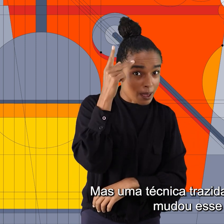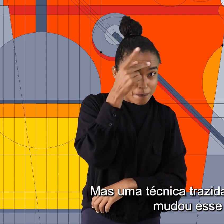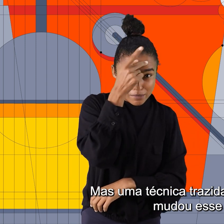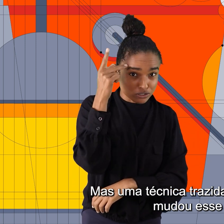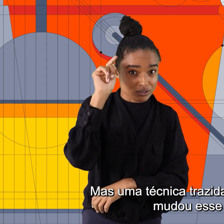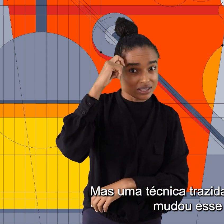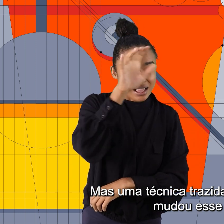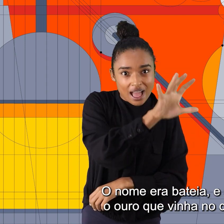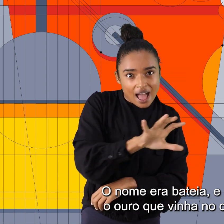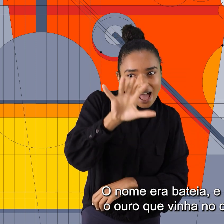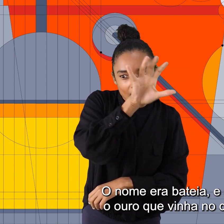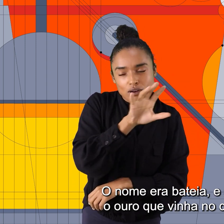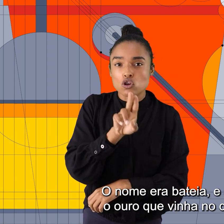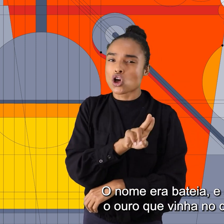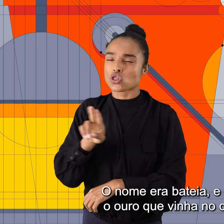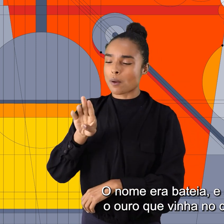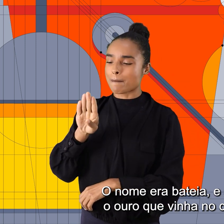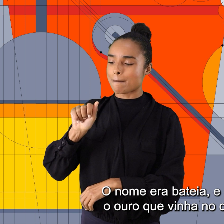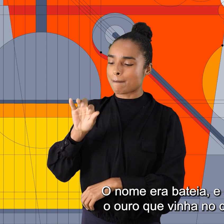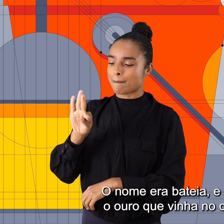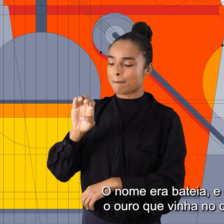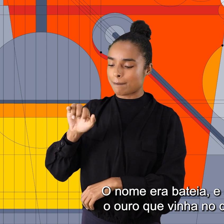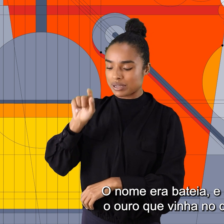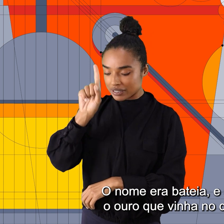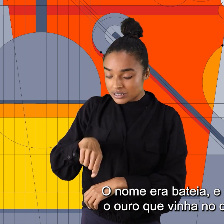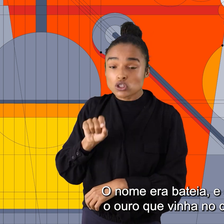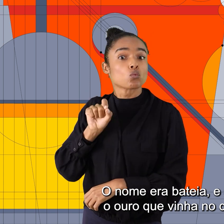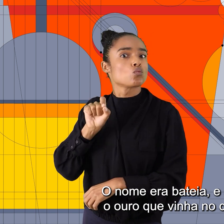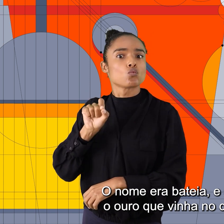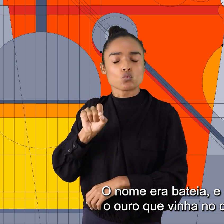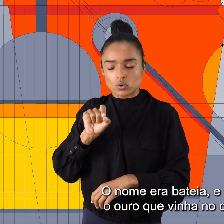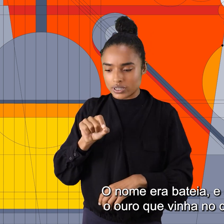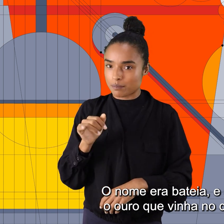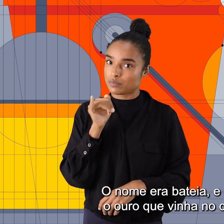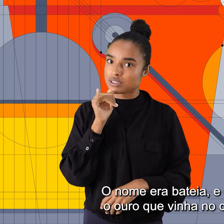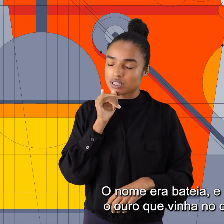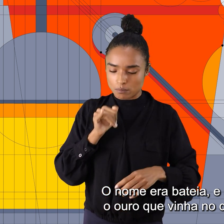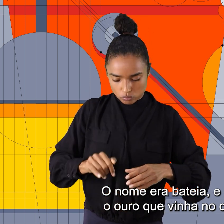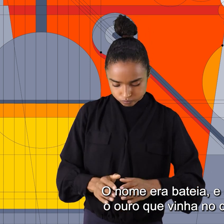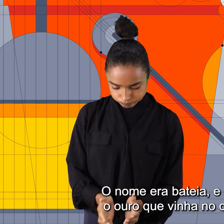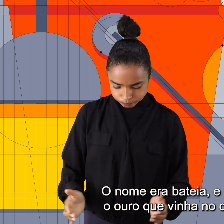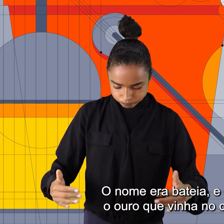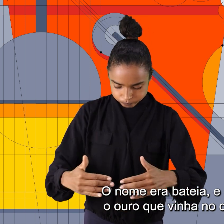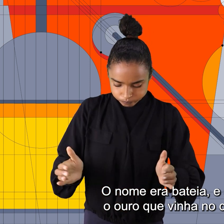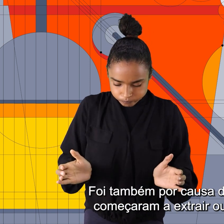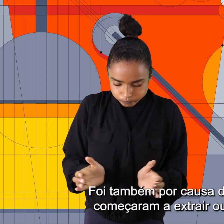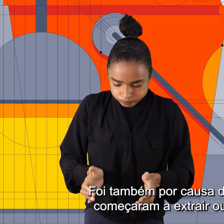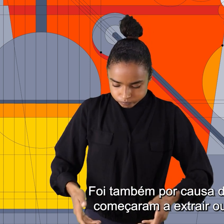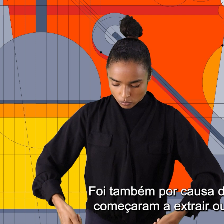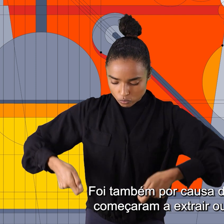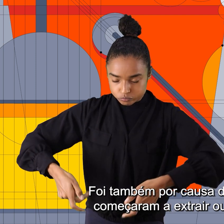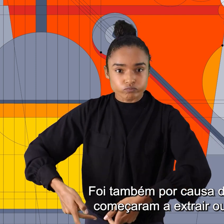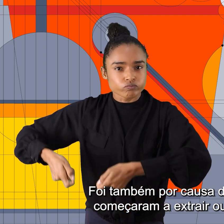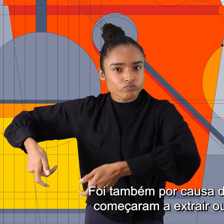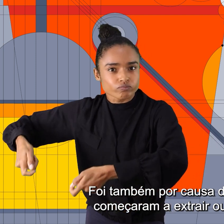esse jogo. O nome era bateia e servia para tirar o ouro que vinha no curso da água. Foi também